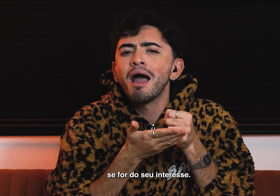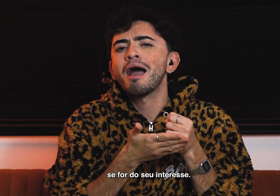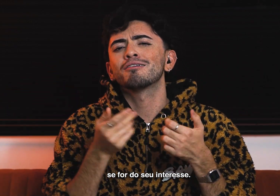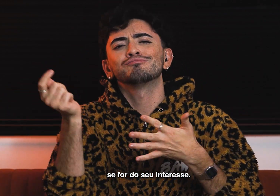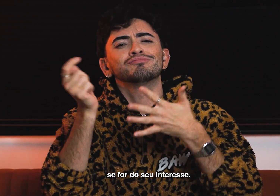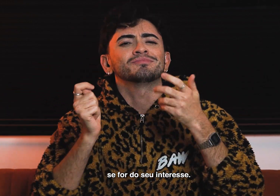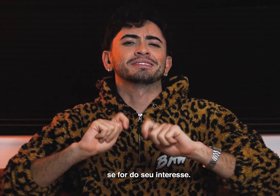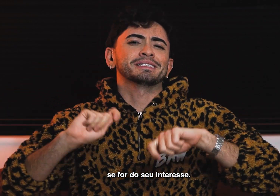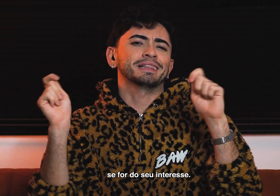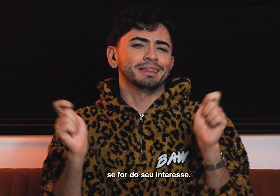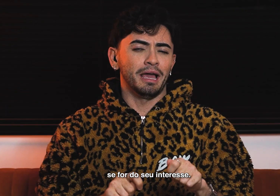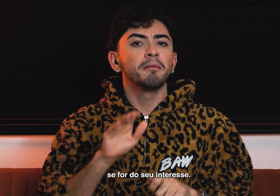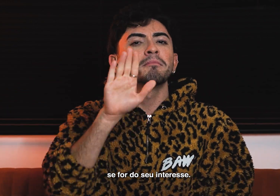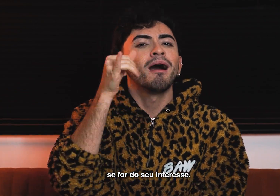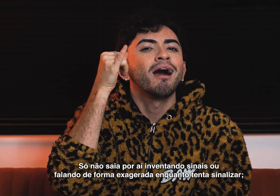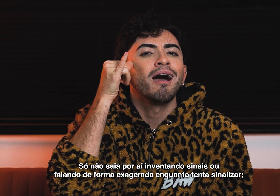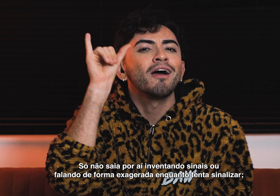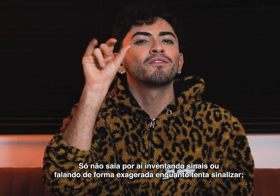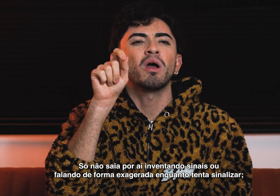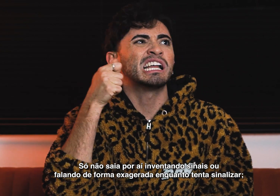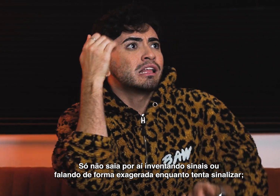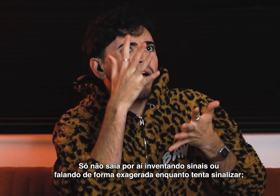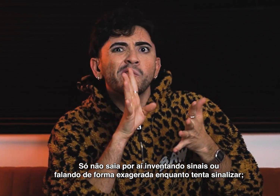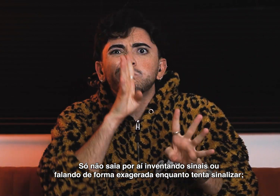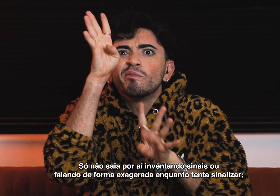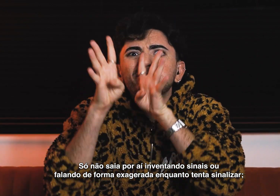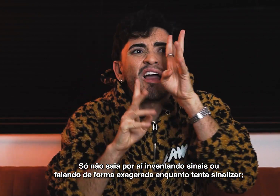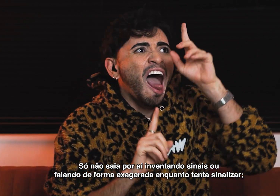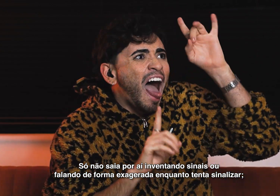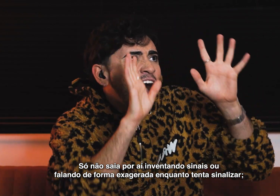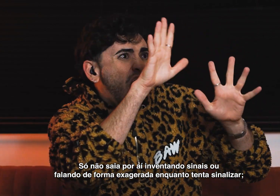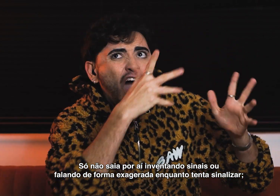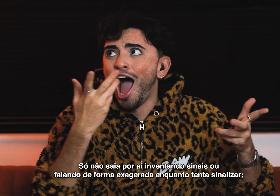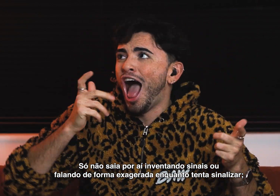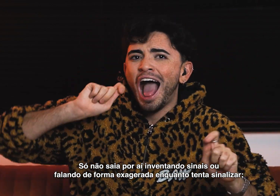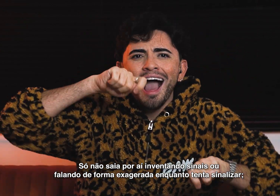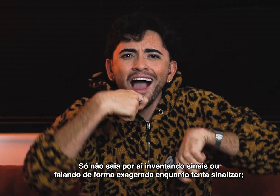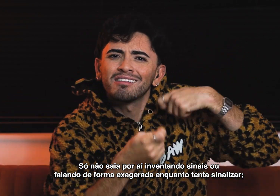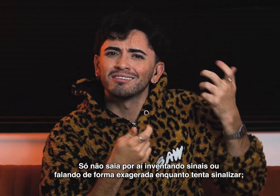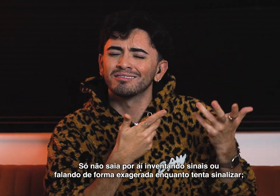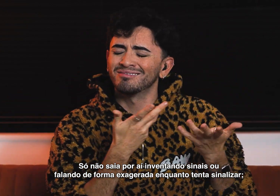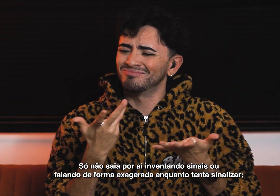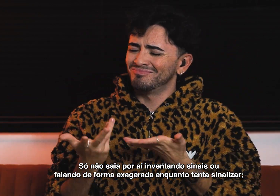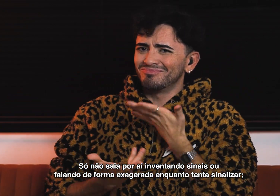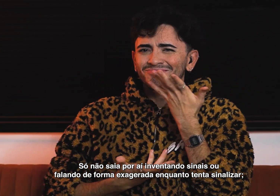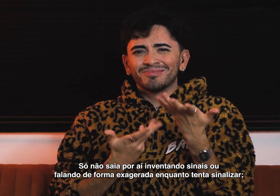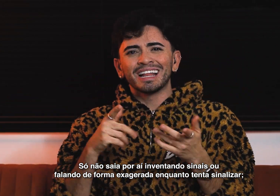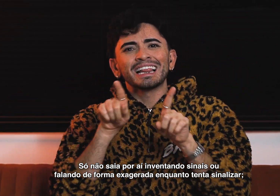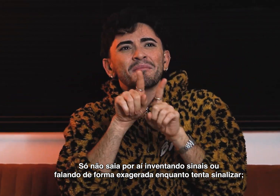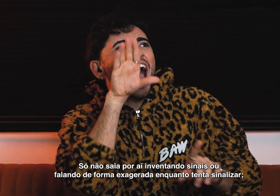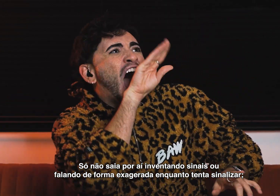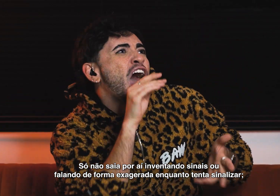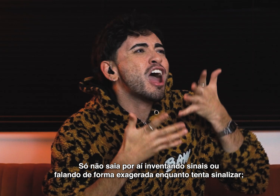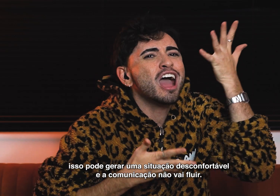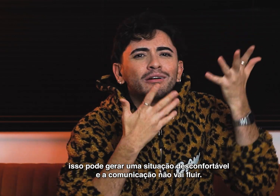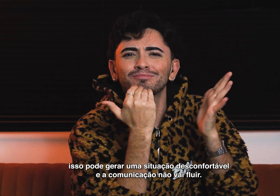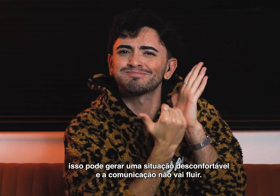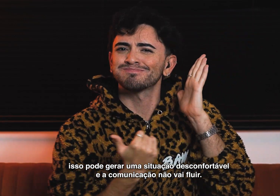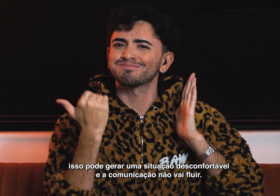seu interesse. Só não saia por aí inventando sinais ou falando de forma exagerada enquanto tenta sinalizar. Isso